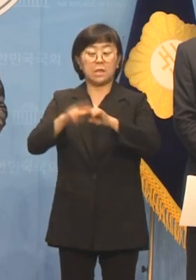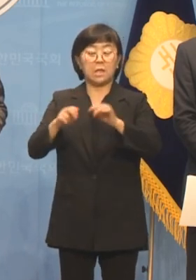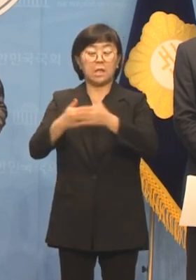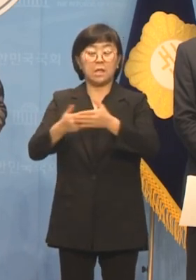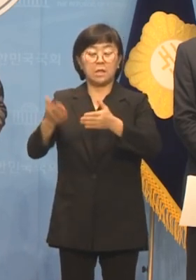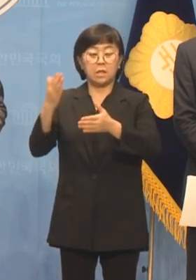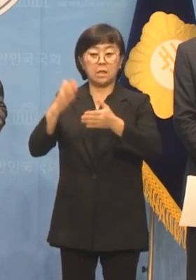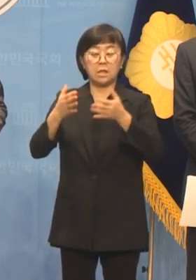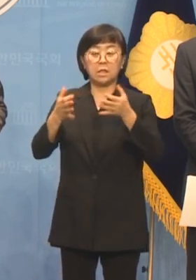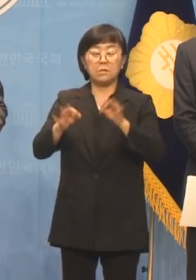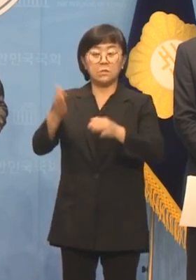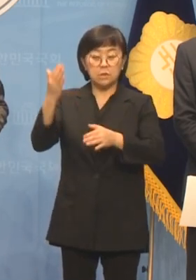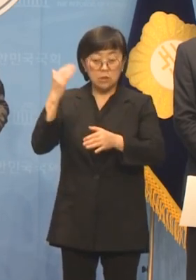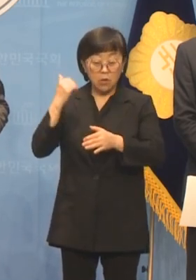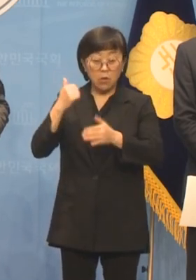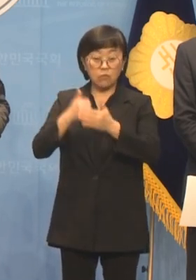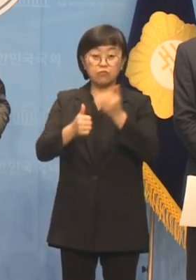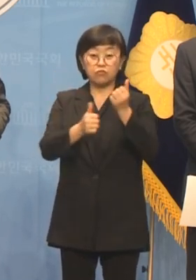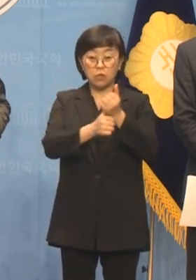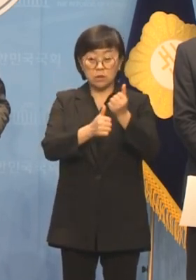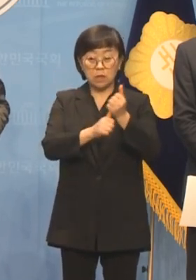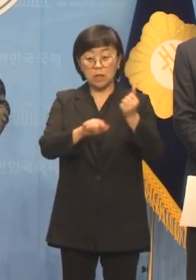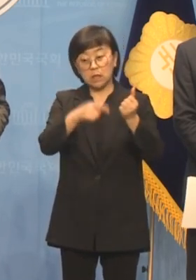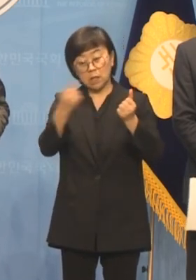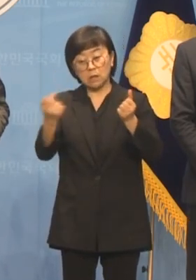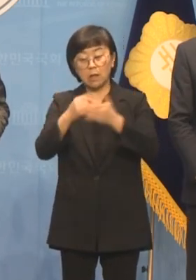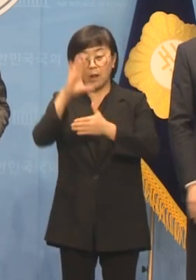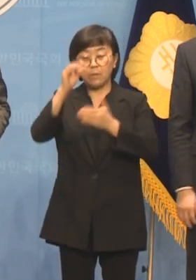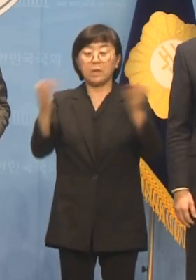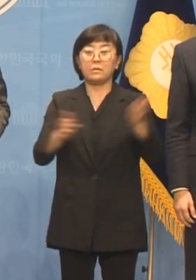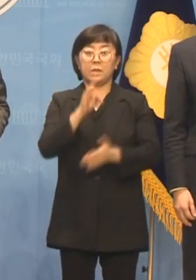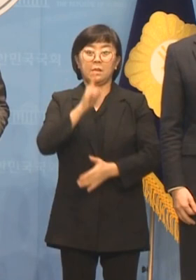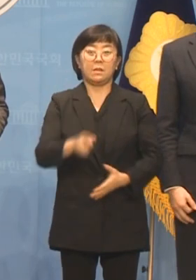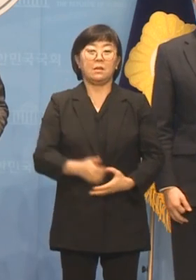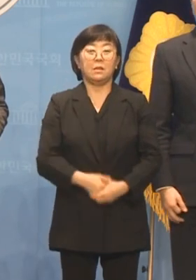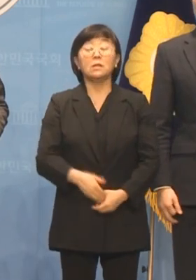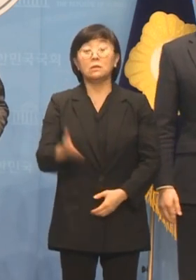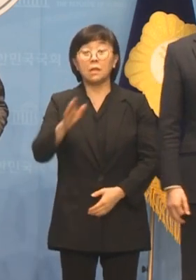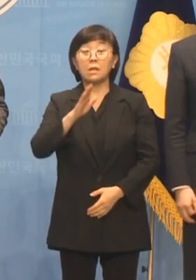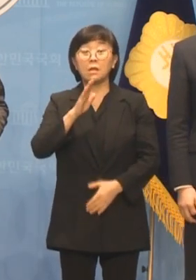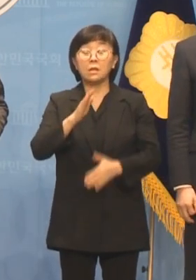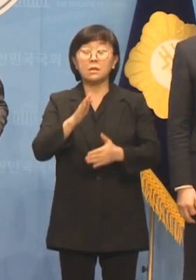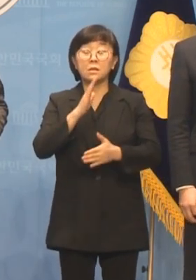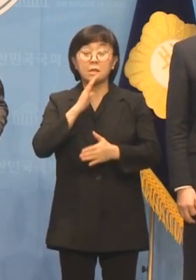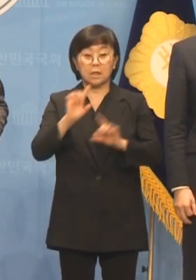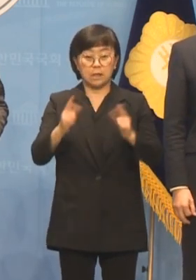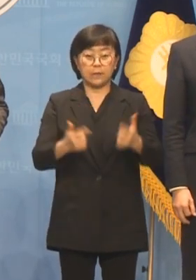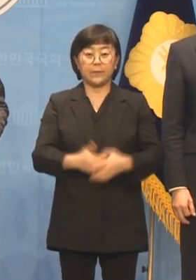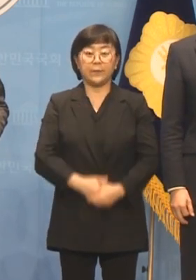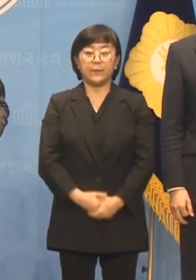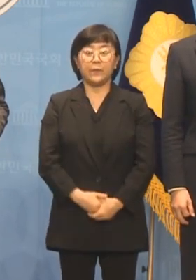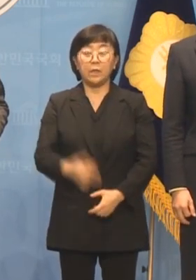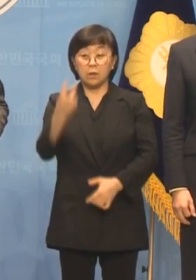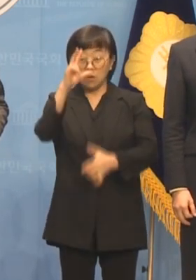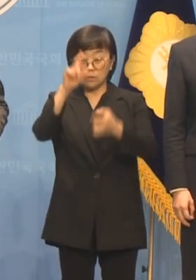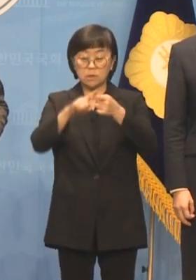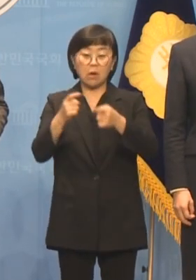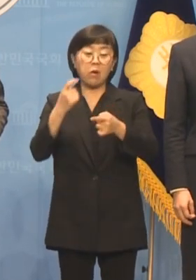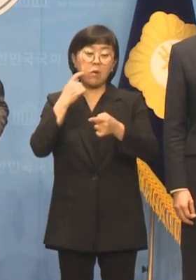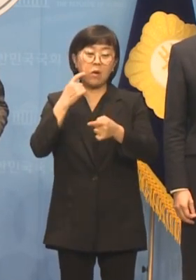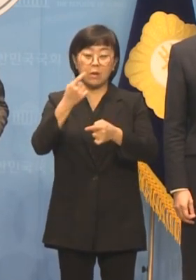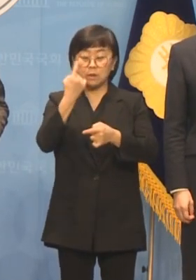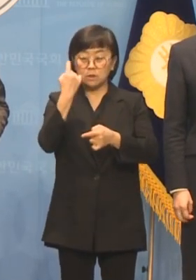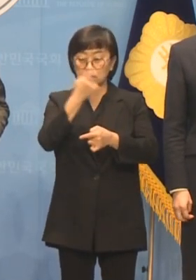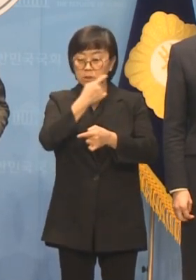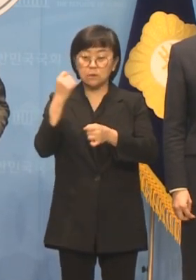전 부원장도 있었다는 식으로 알리바이를 조작했다는 것이다. 그러나 이것은 전혀 사실이 아니고 검찰의 위증